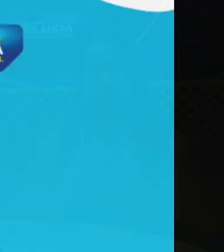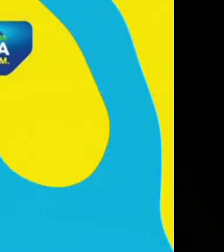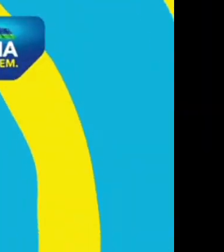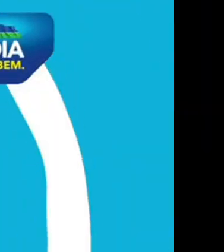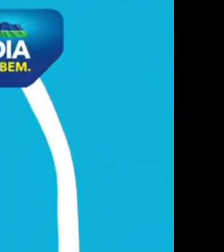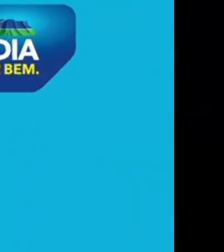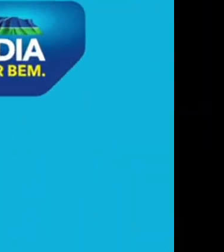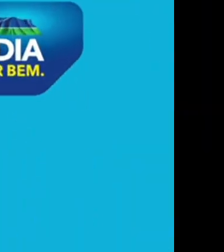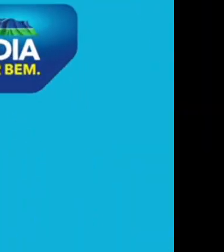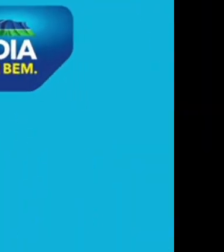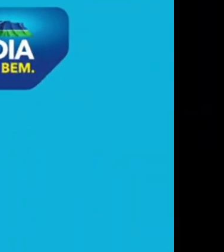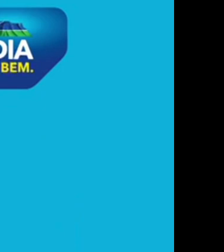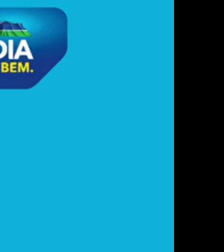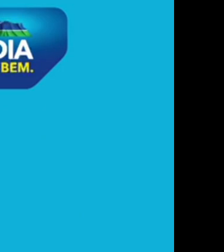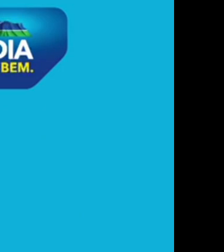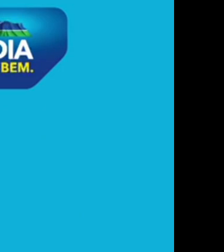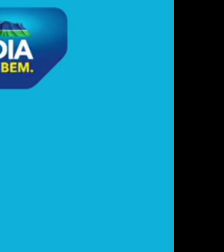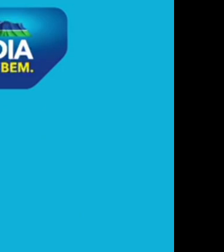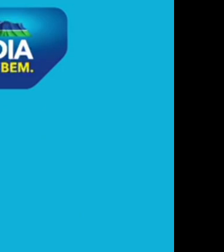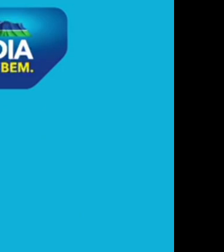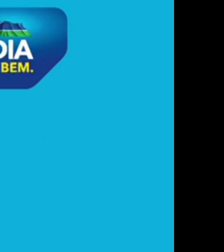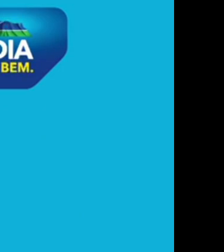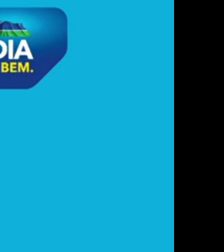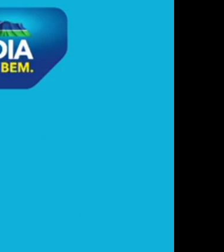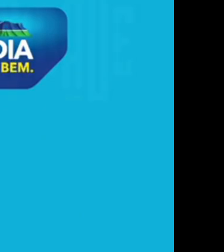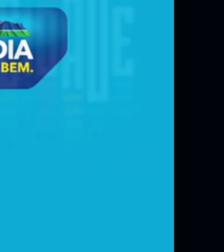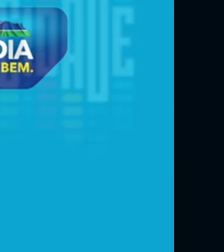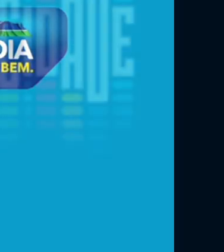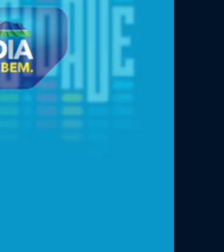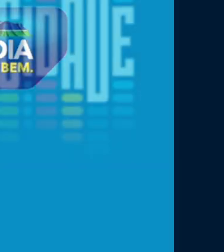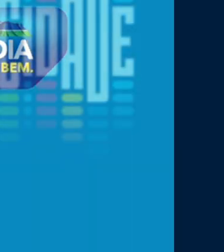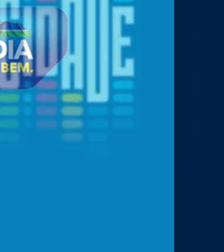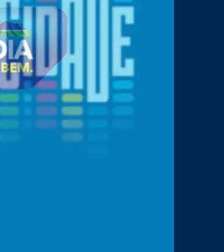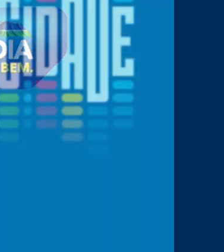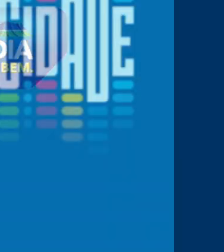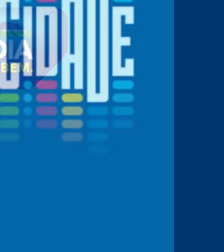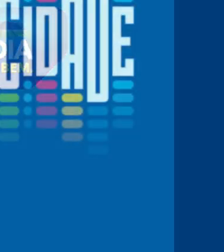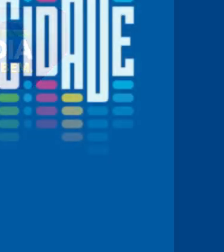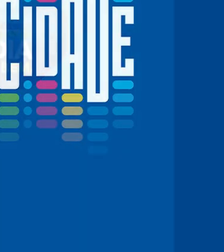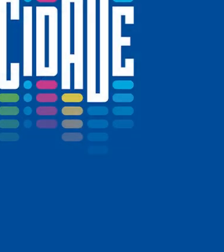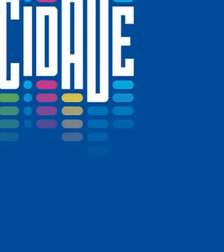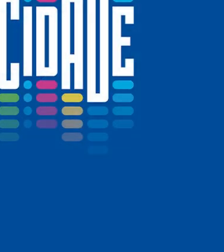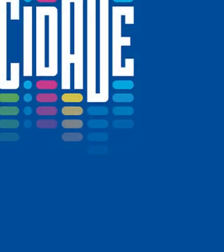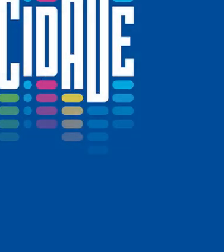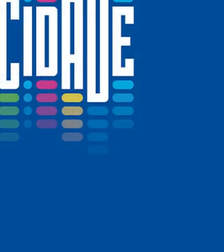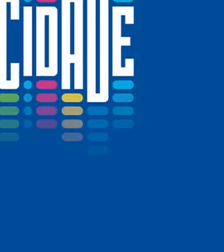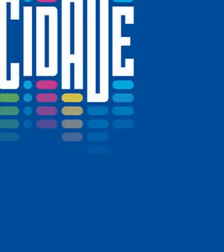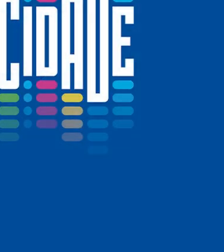Continue conosco no portal da Prefeitura e nas redes sociais.